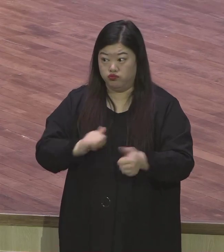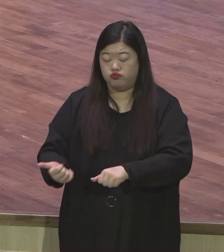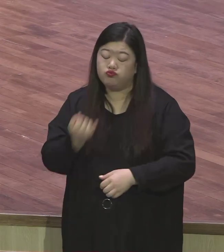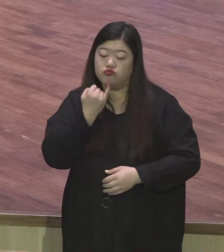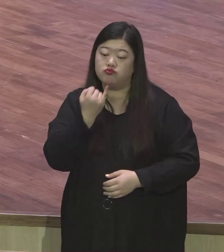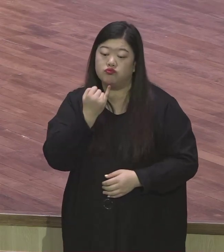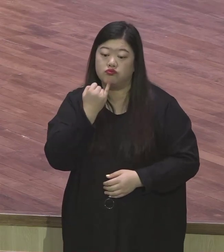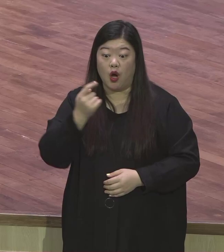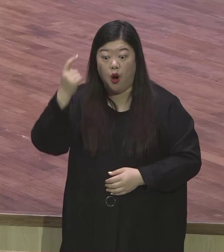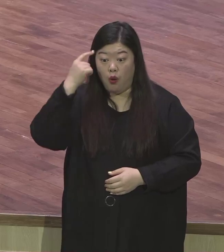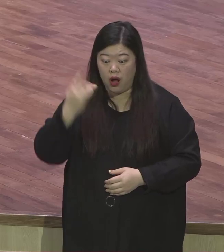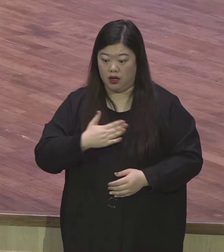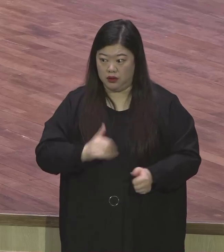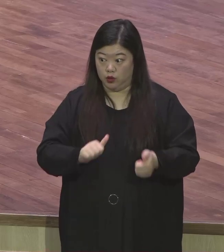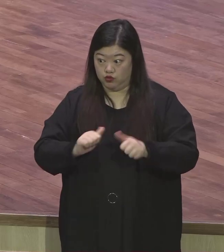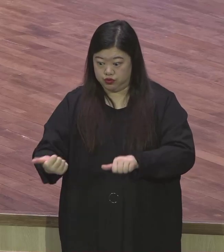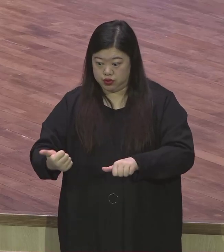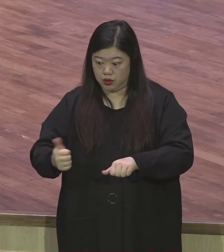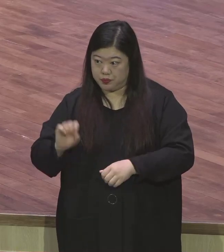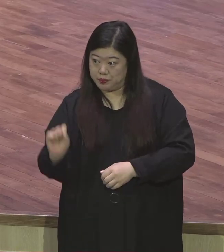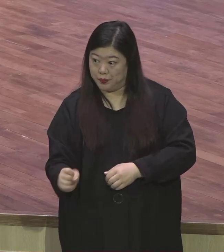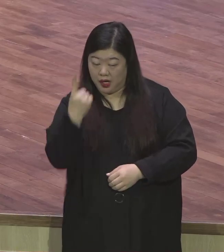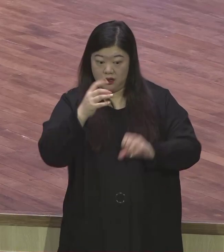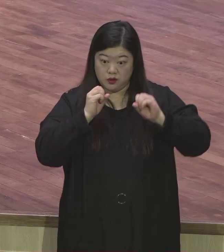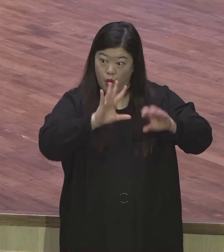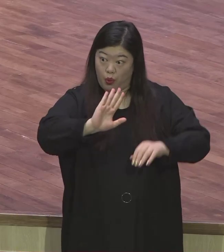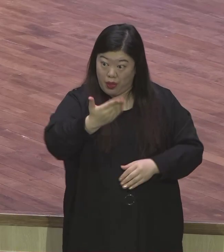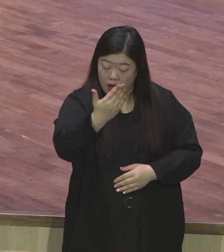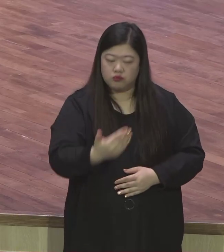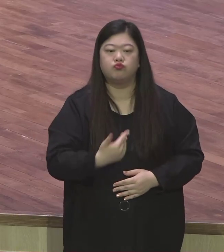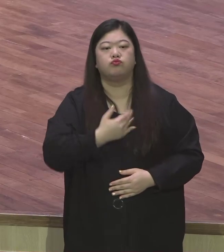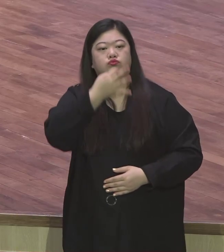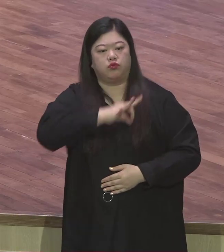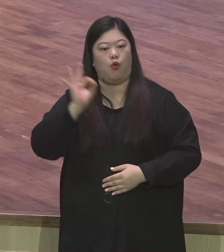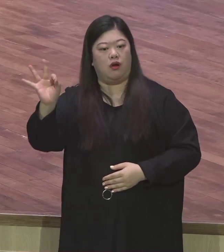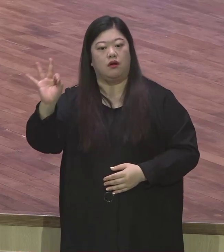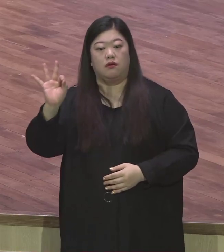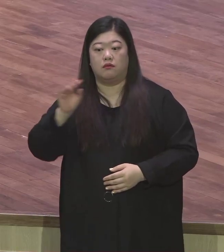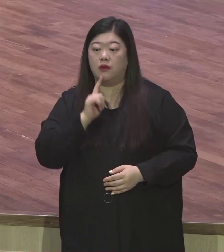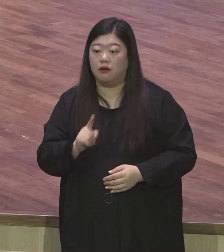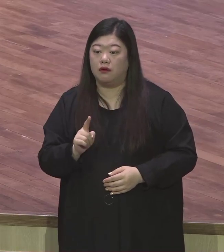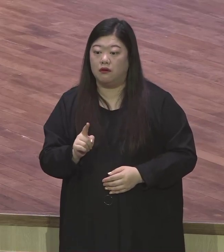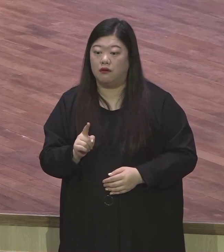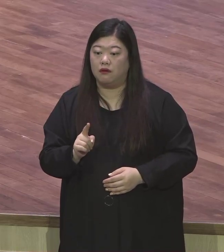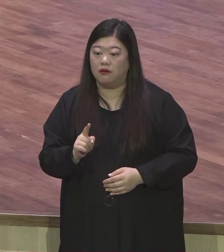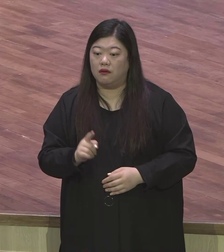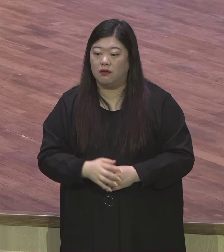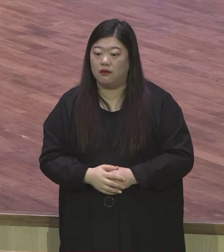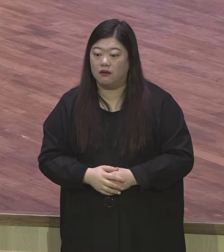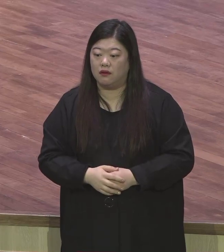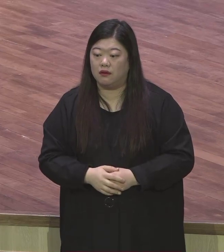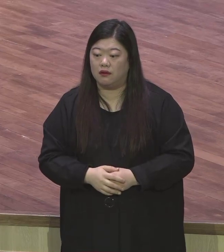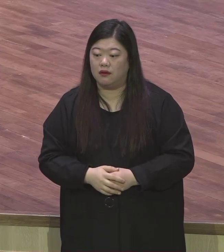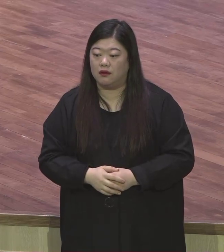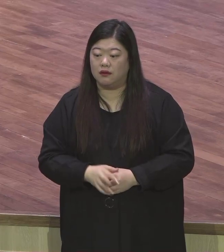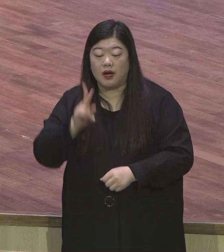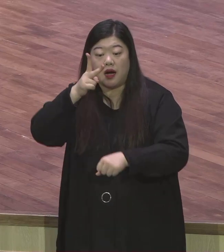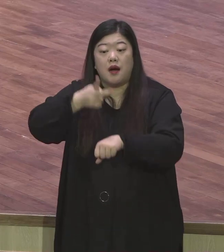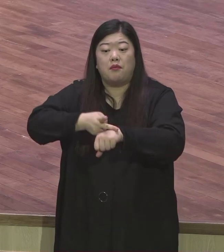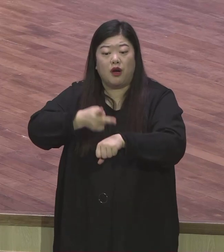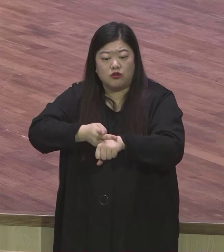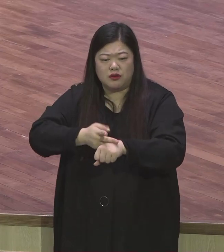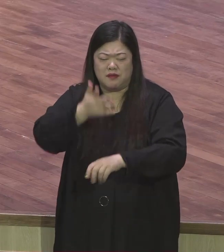일을 위해서 평생을 바치고 자신이 하나님께로 갈 시간이 다가왔을 때에 그가 마지막으로 디모데에게